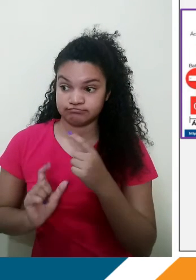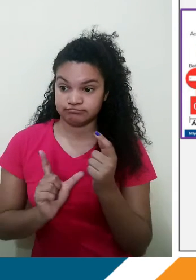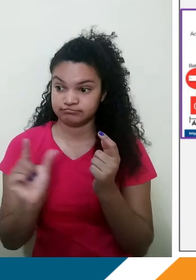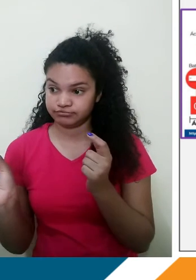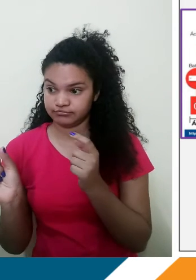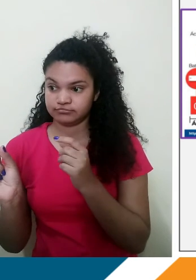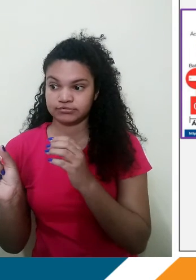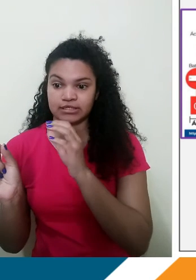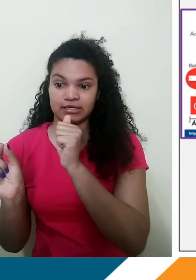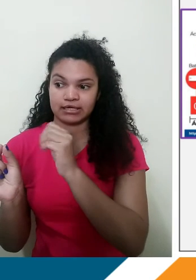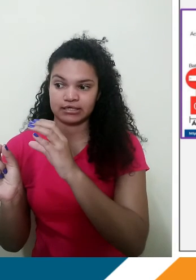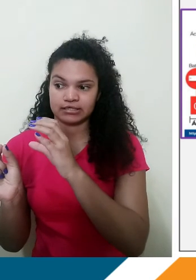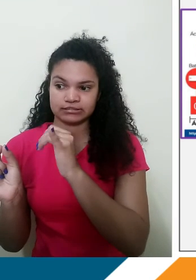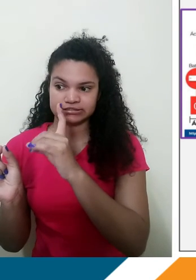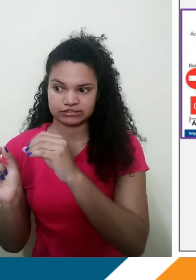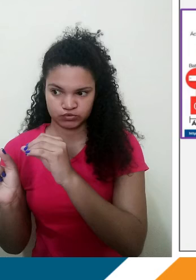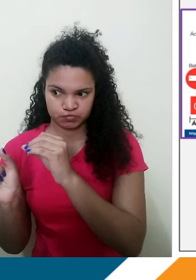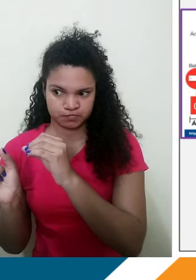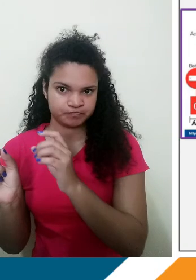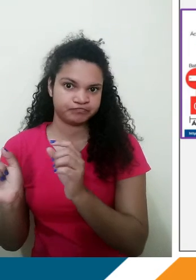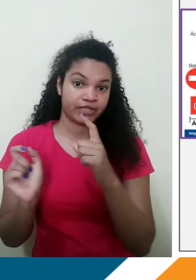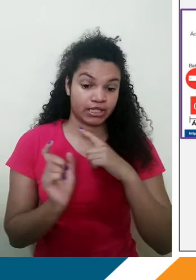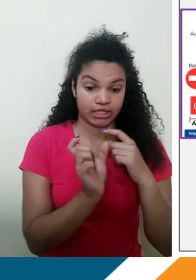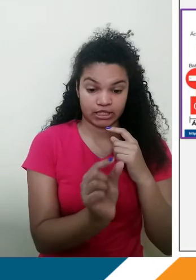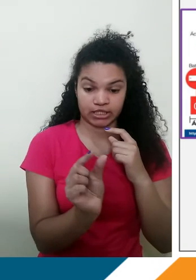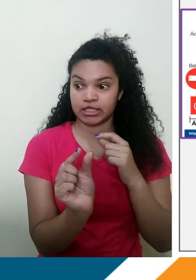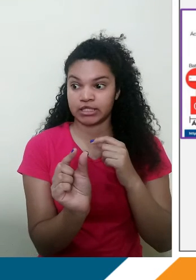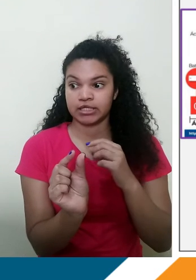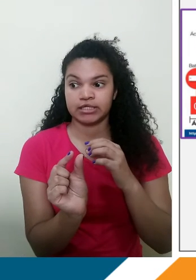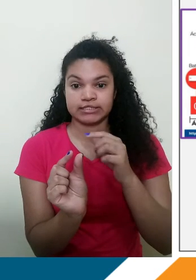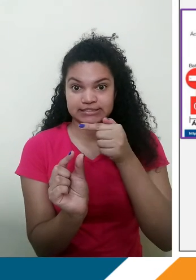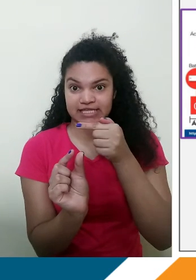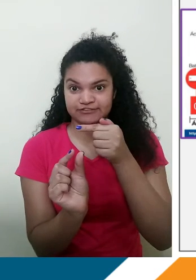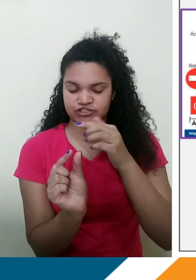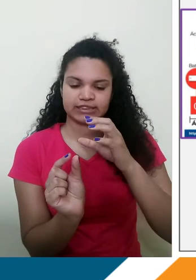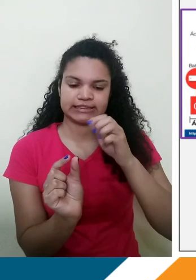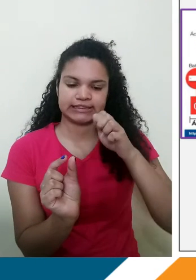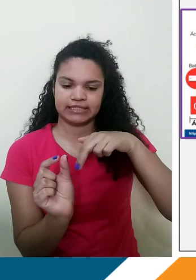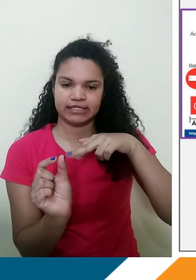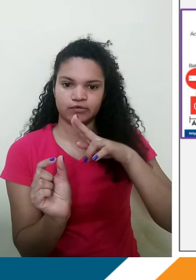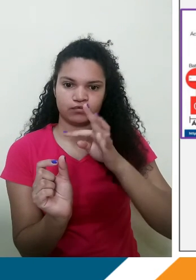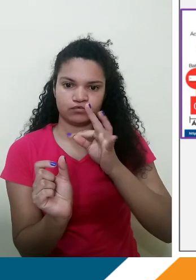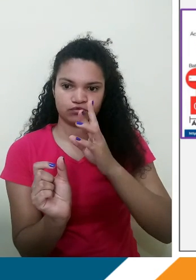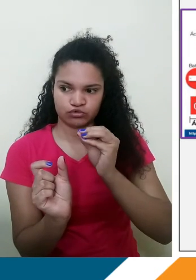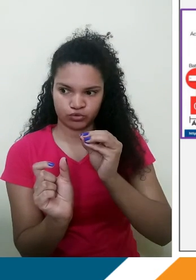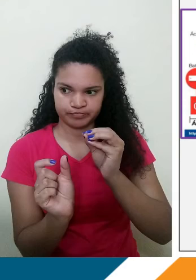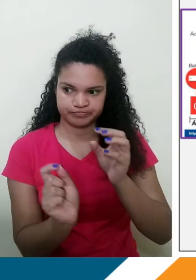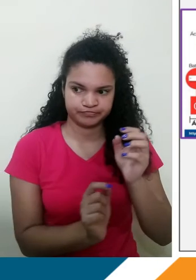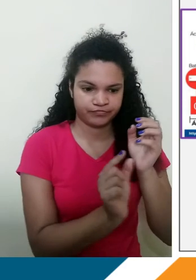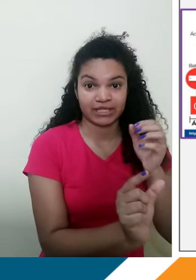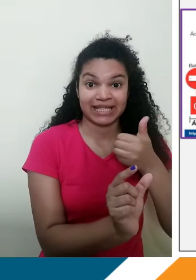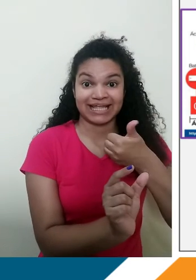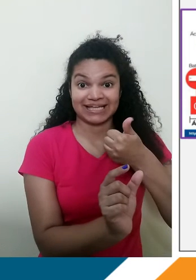pH básico ou alcalino, um pH maior. Por volta de 7, esse pH é neutro.